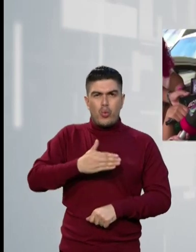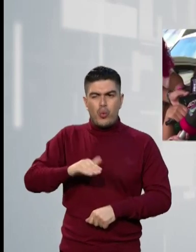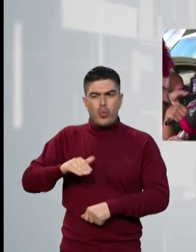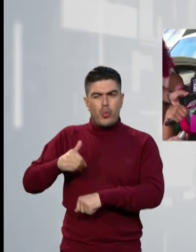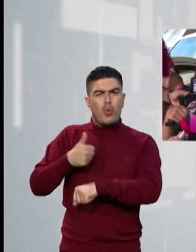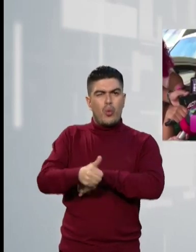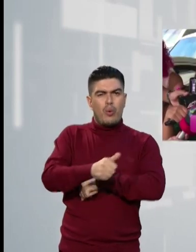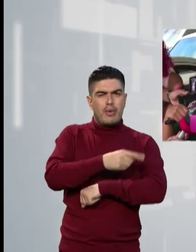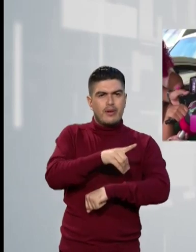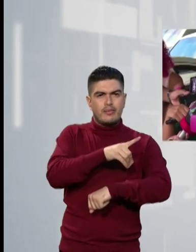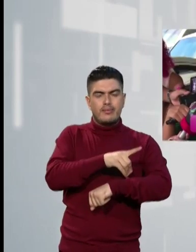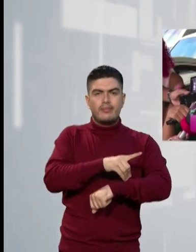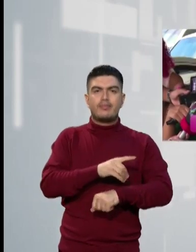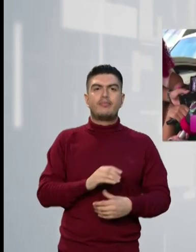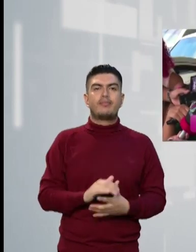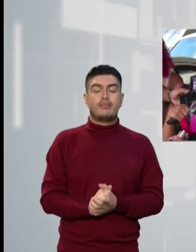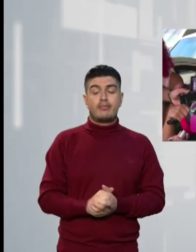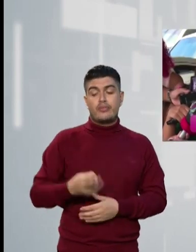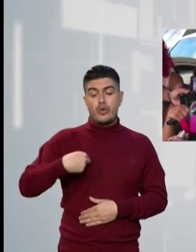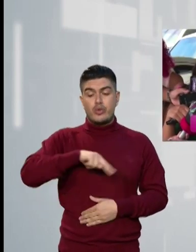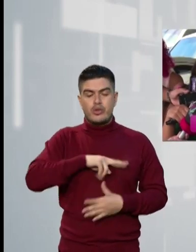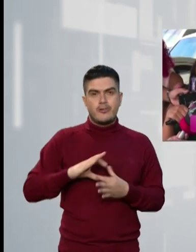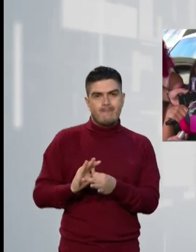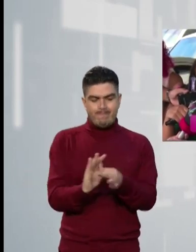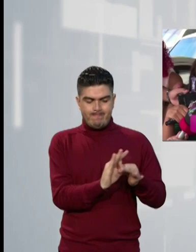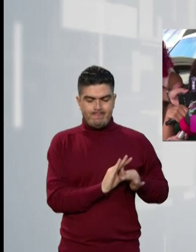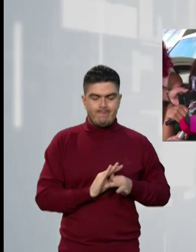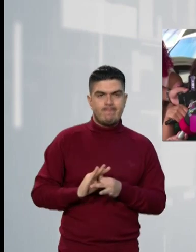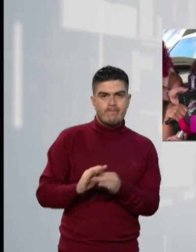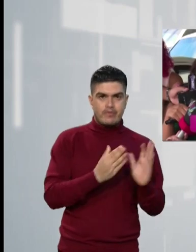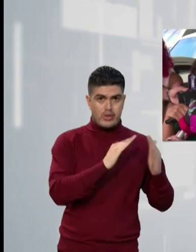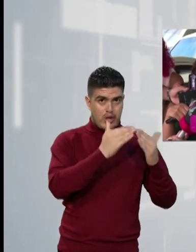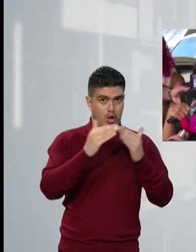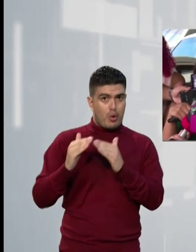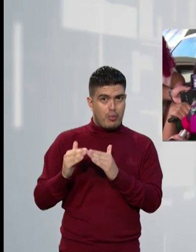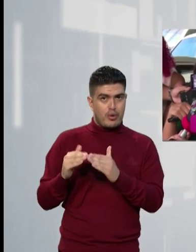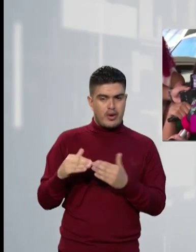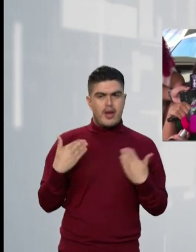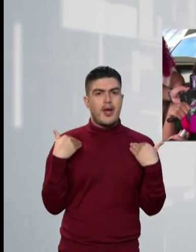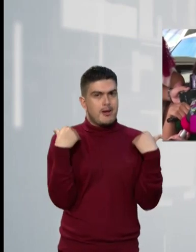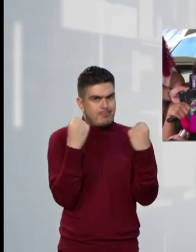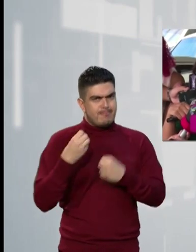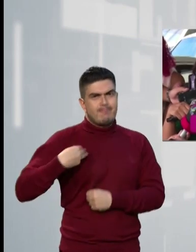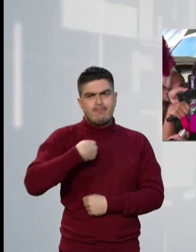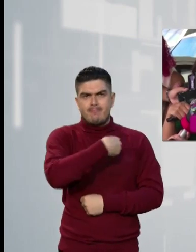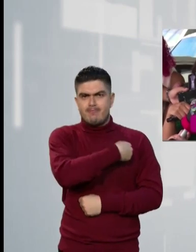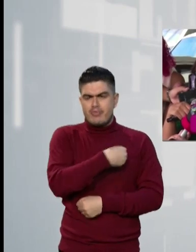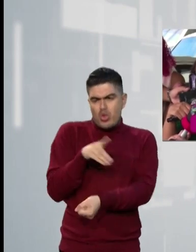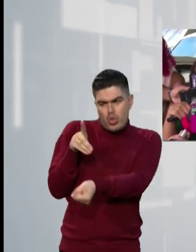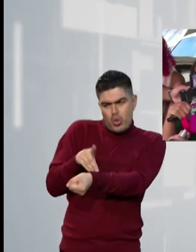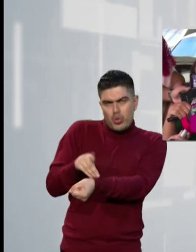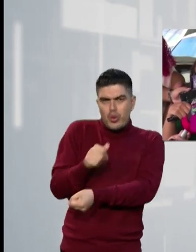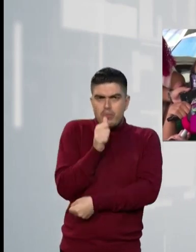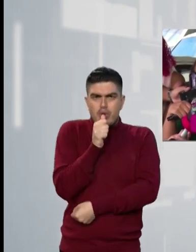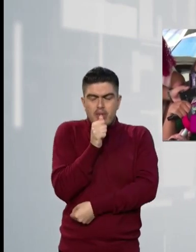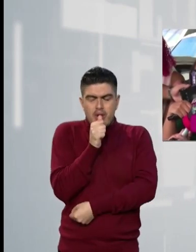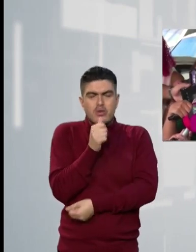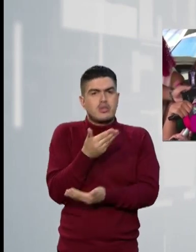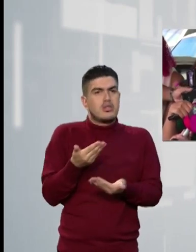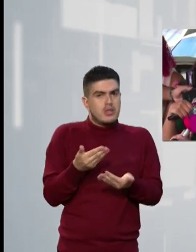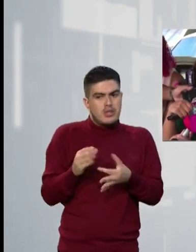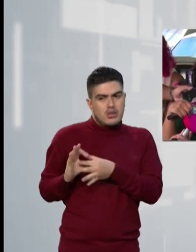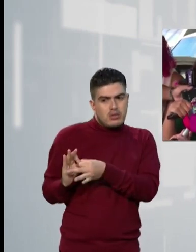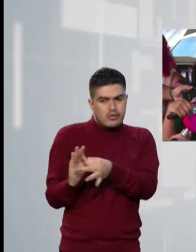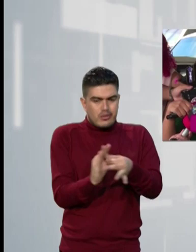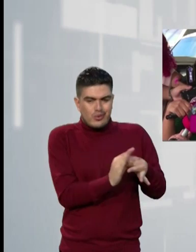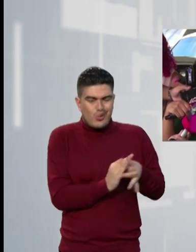necesitamos hacer un nudo comunidad cesal médicos privados atención primaria que es ahí donde está